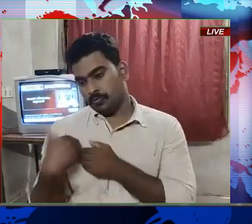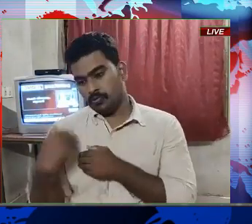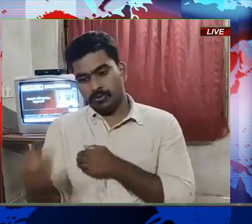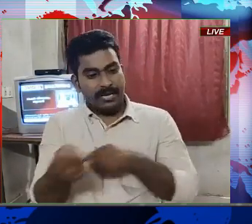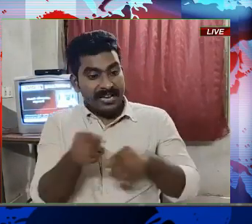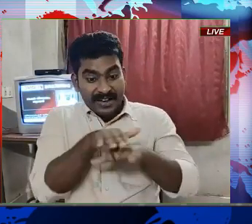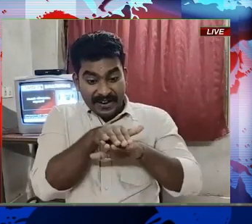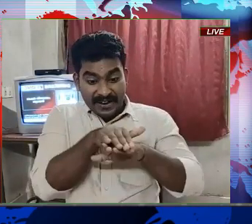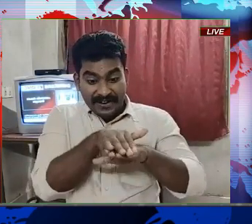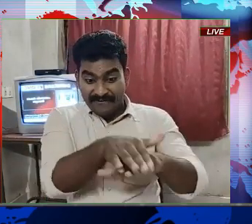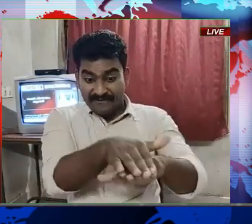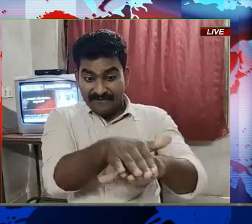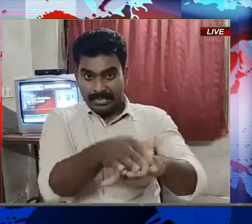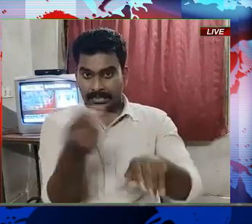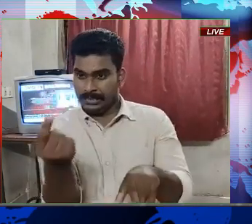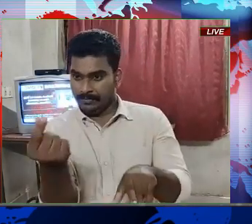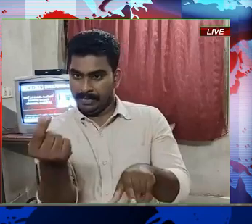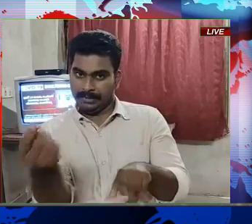മത്സ്യവുമായി ബന്ധപ്പെട്ട്